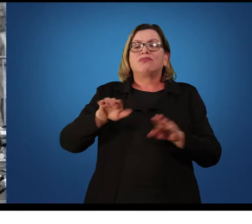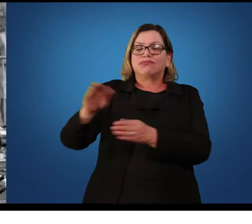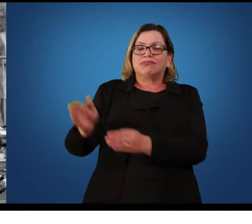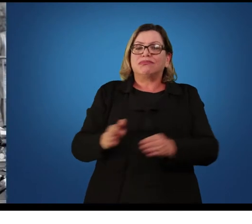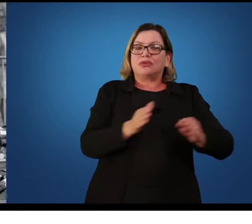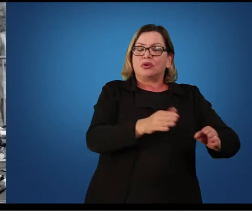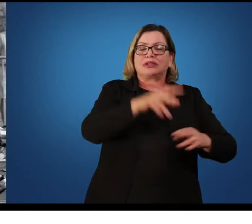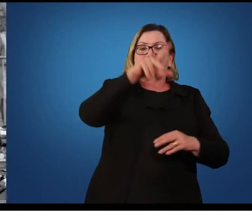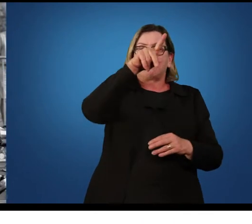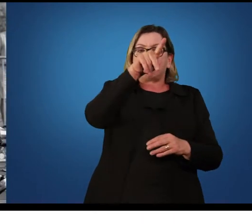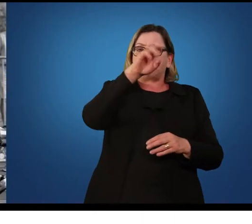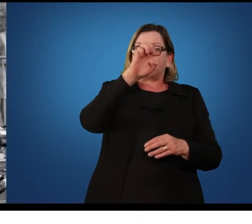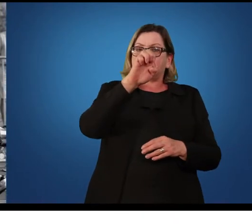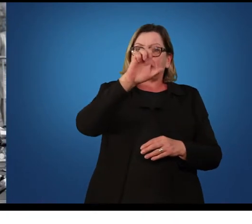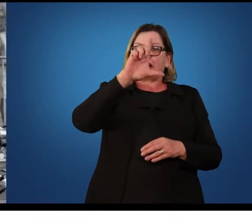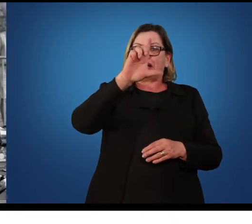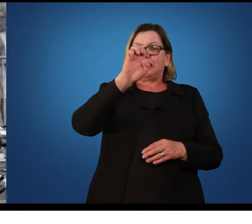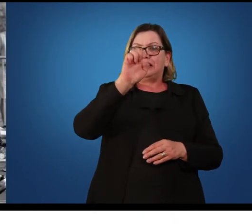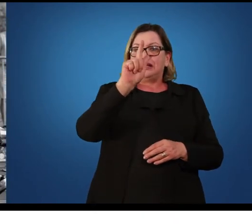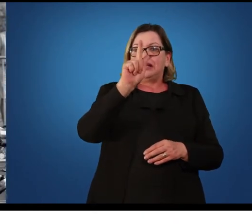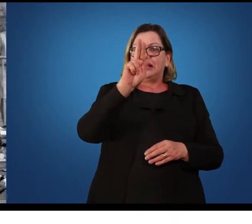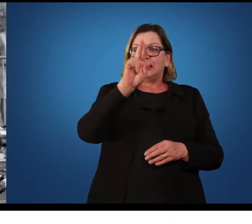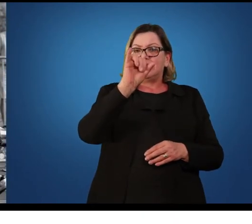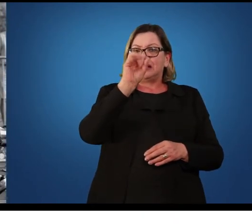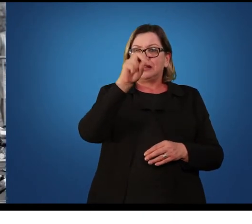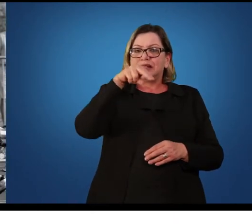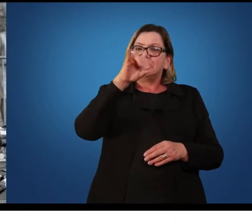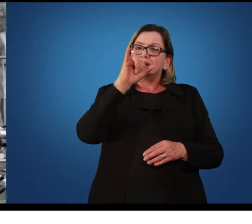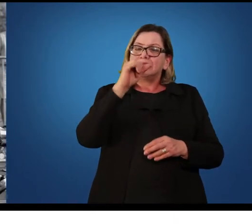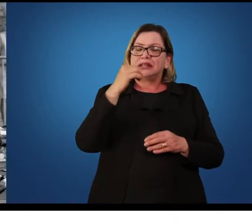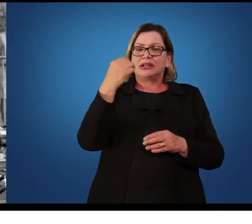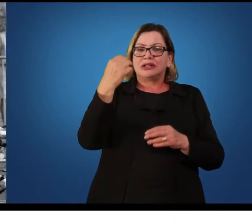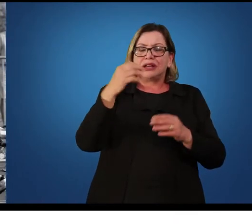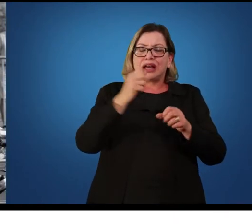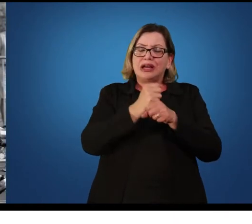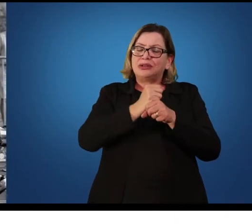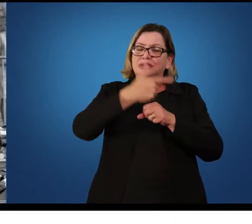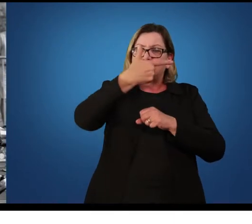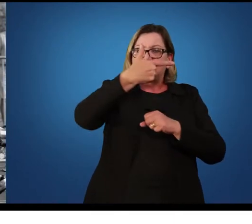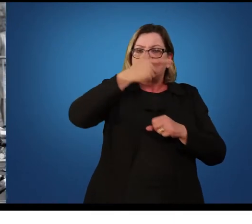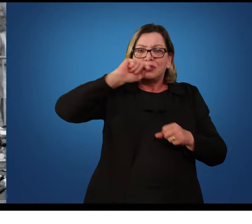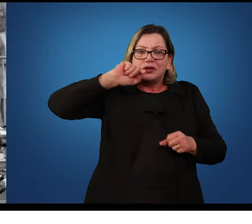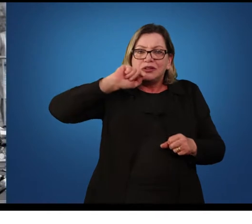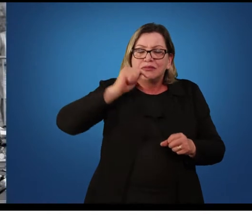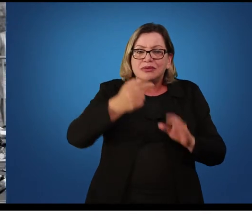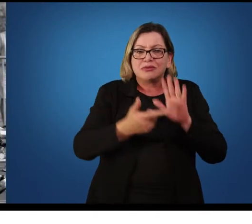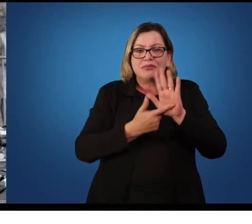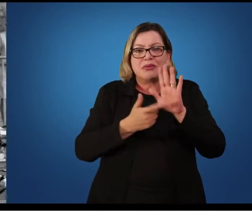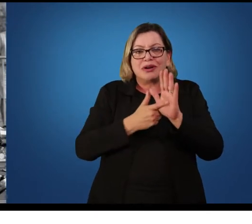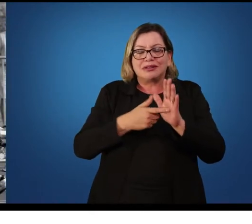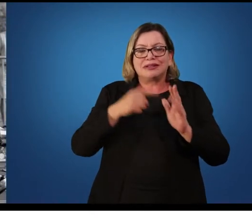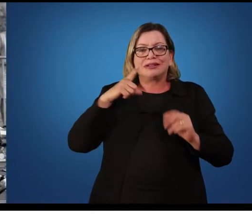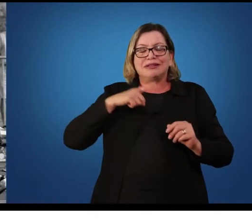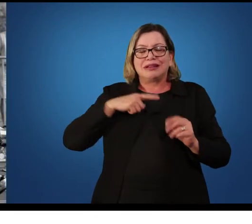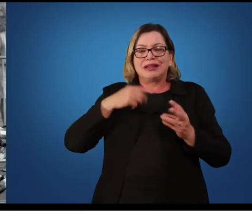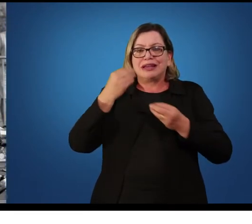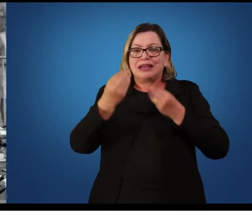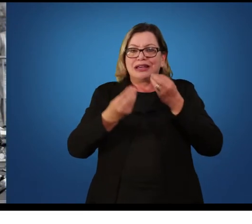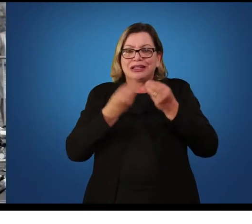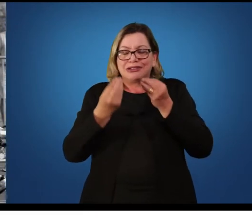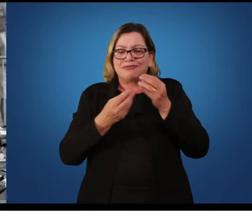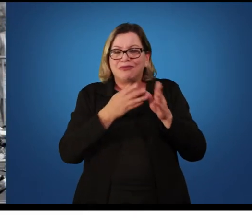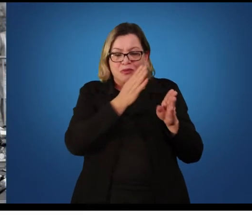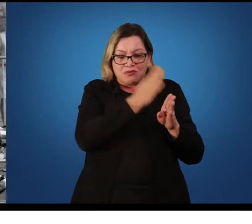2000, que chama esses estágios de inexperiente ou novato, intermediário, avançado ou